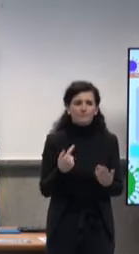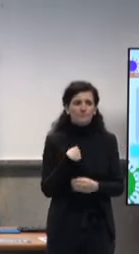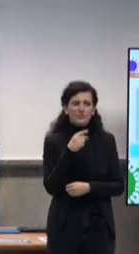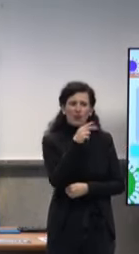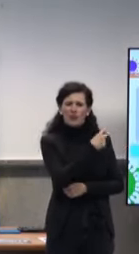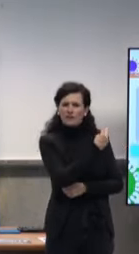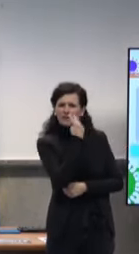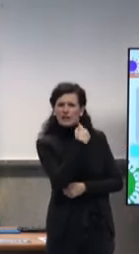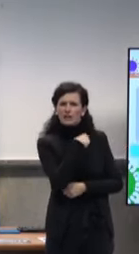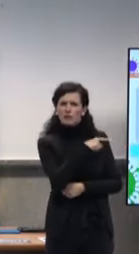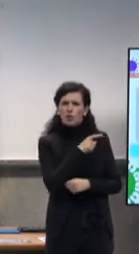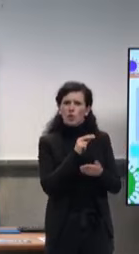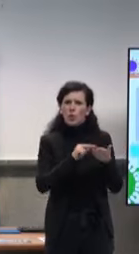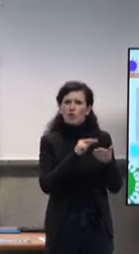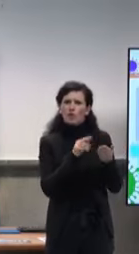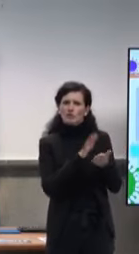la sto facendo lunghe